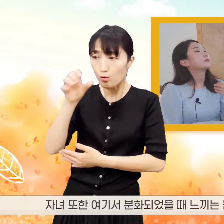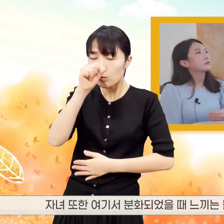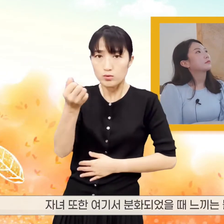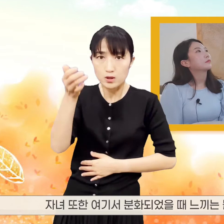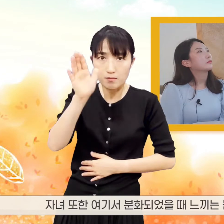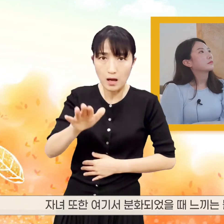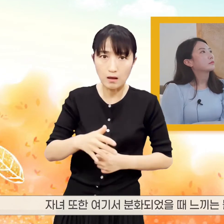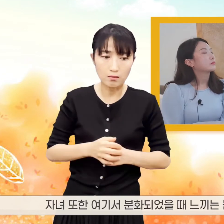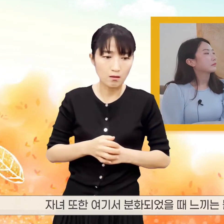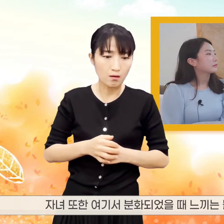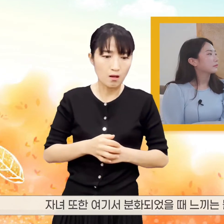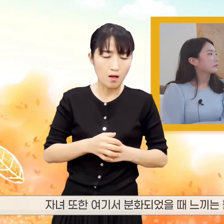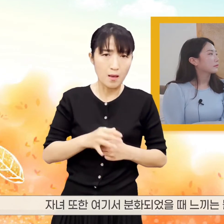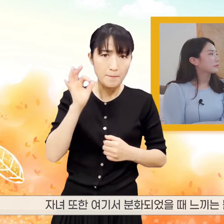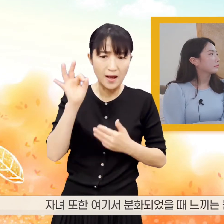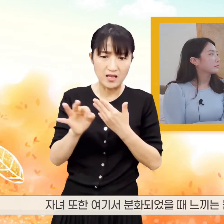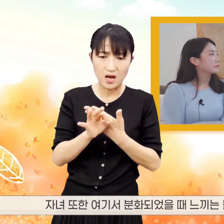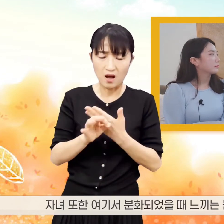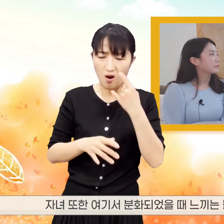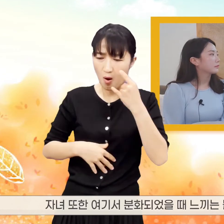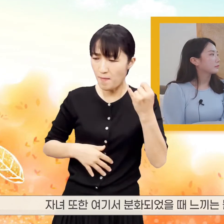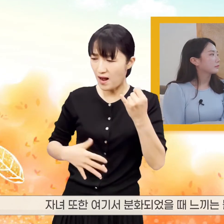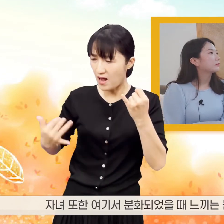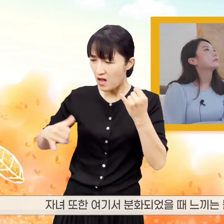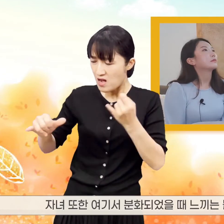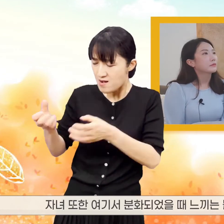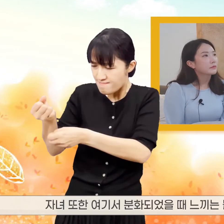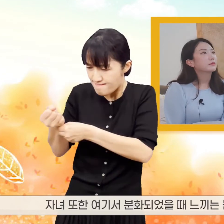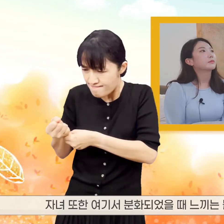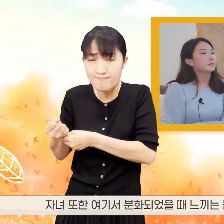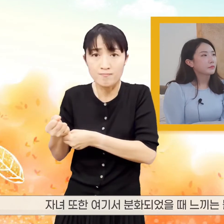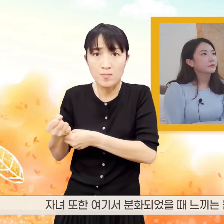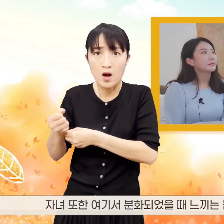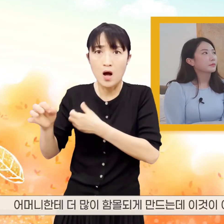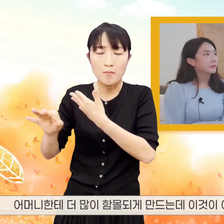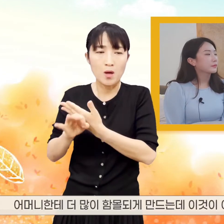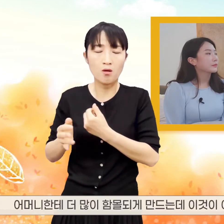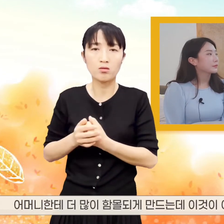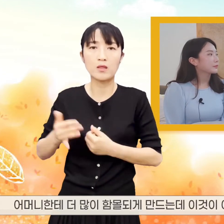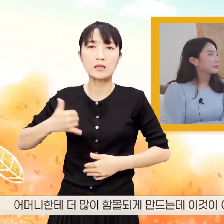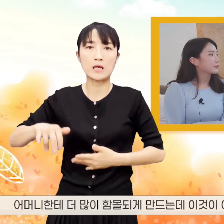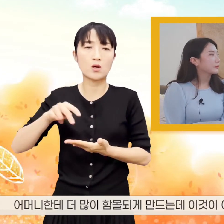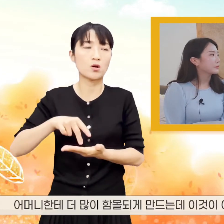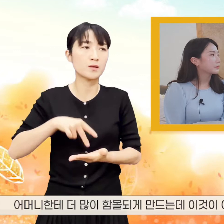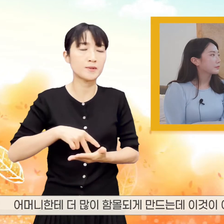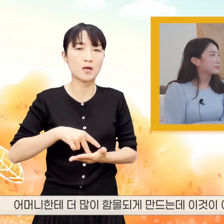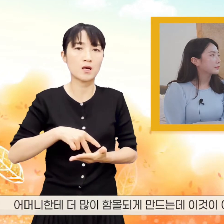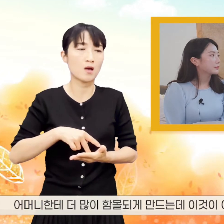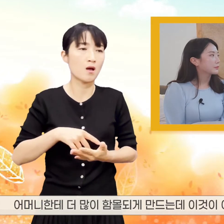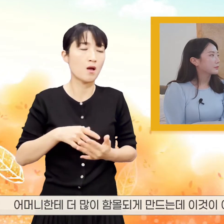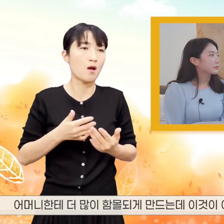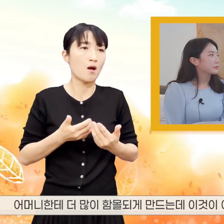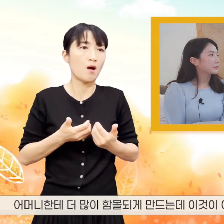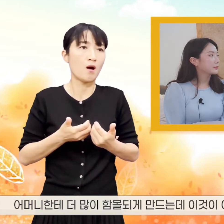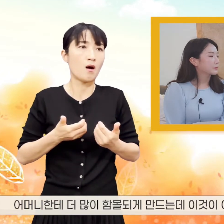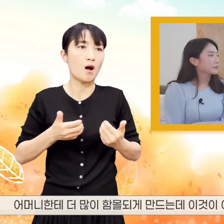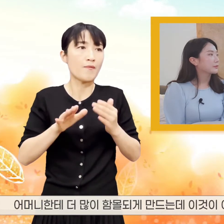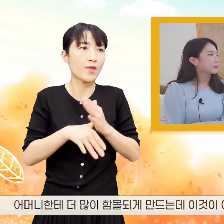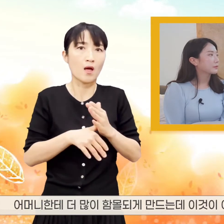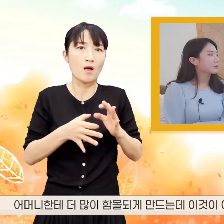자녀도 여기서 분화됐을 때 느끼는 어떤 불안함, 이런 부분들이 어머니한테 더 많이 함몰되게